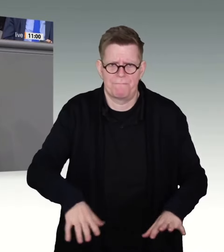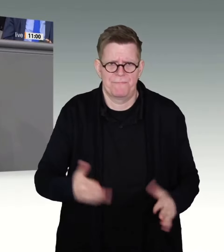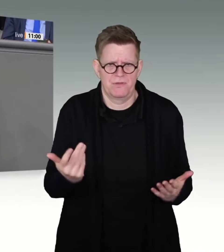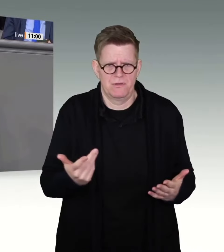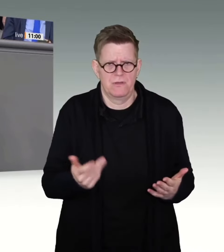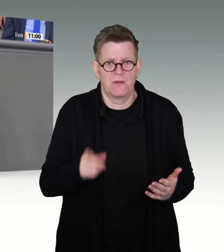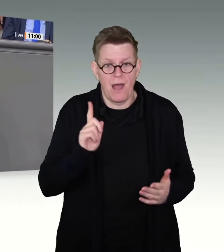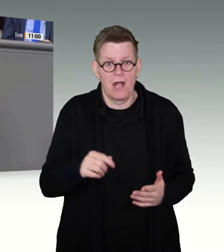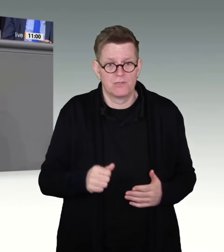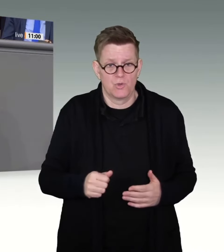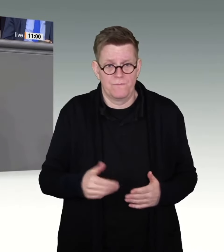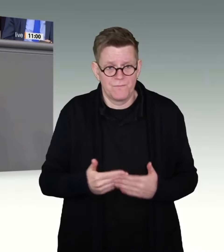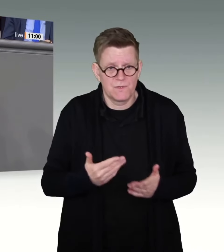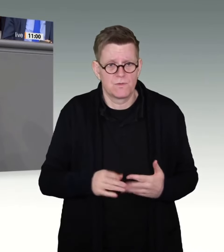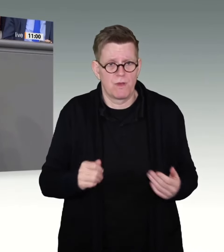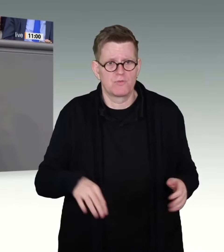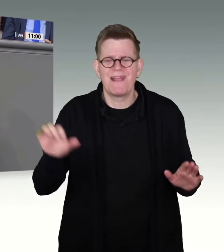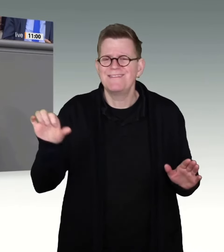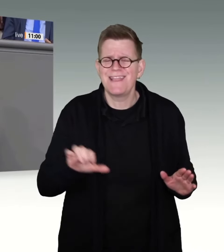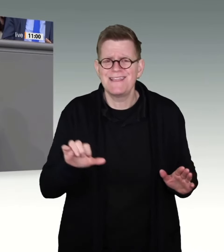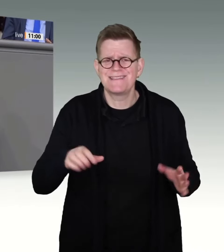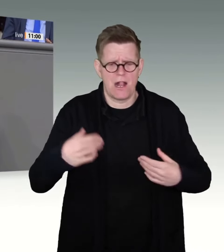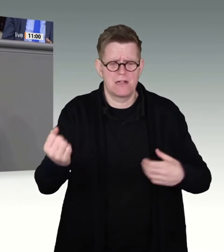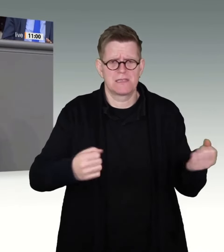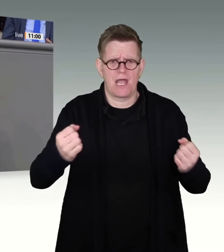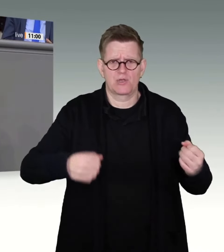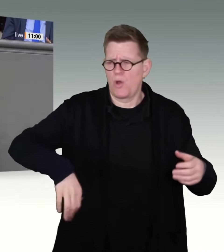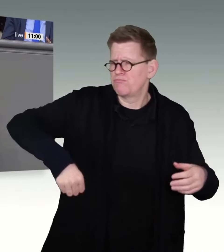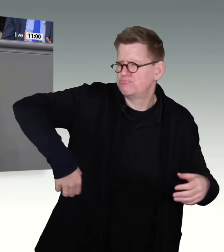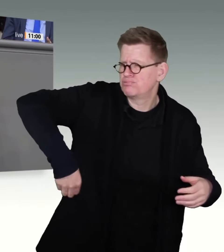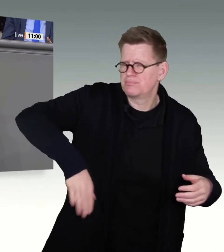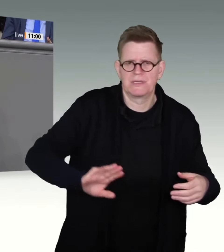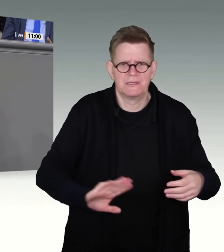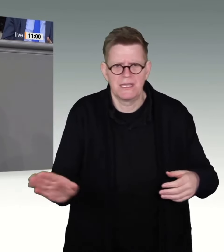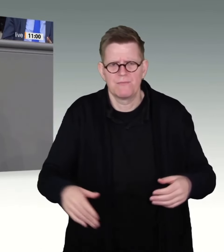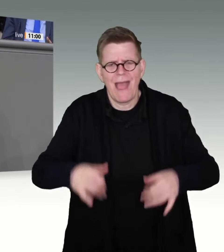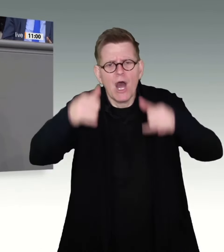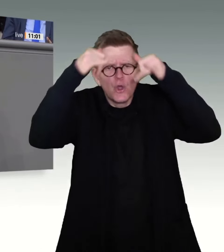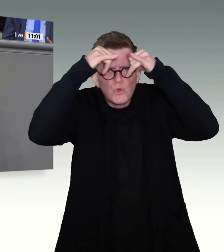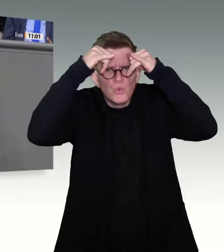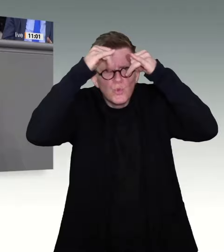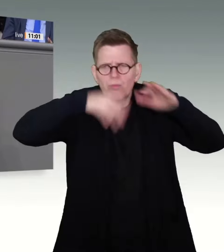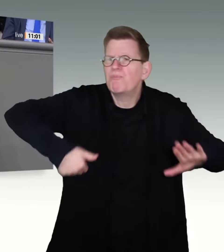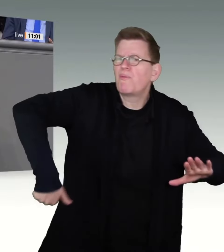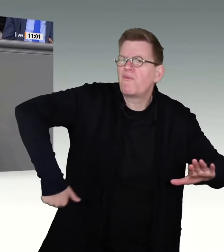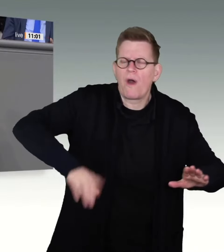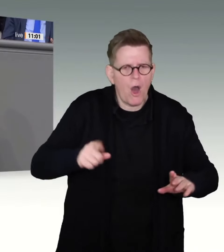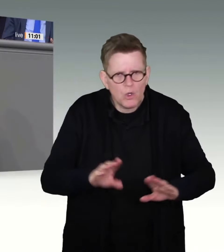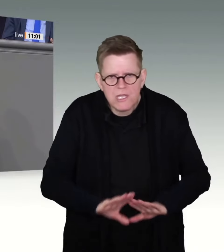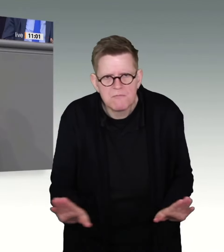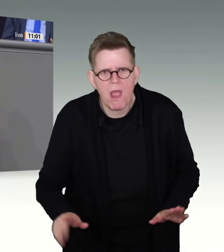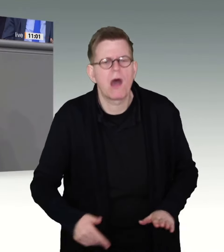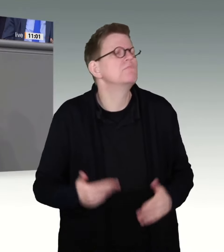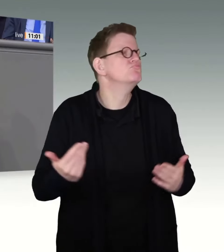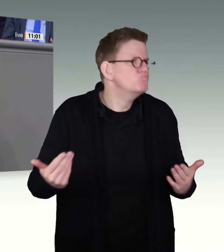keine stinkenden Dieseltraktoren mehr und keine Methankühe. Nun wird eben die Bauwirtschaft von dieser Regierung